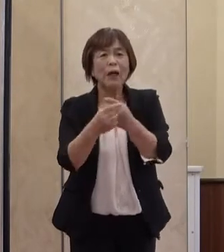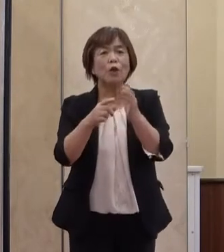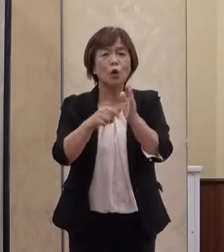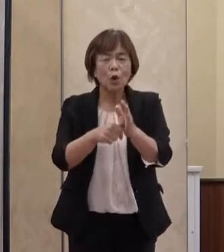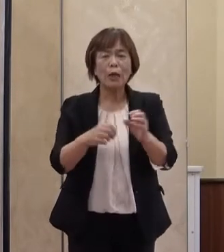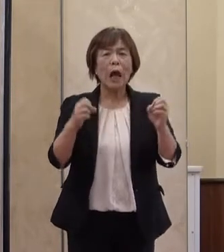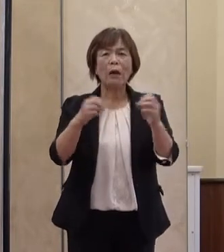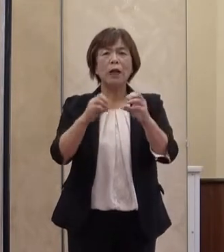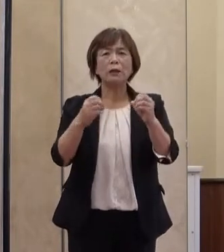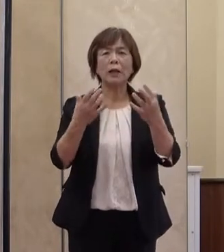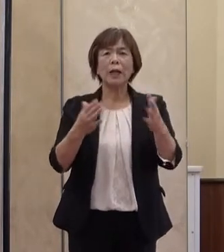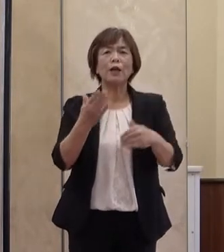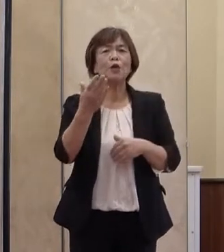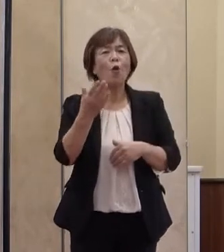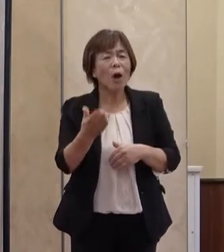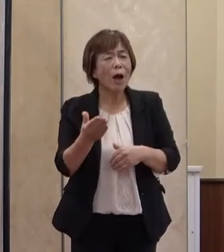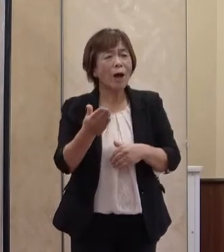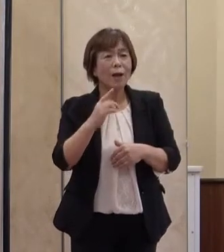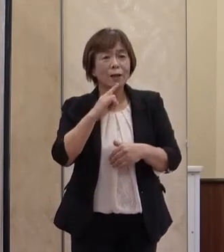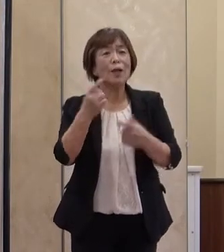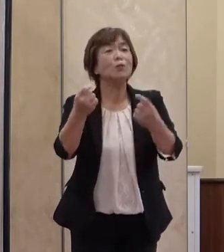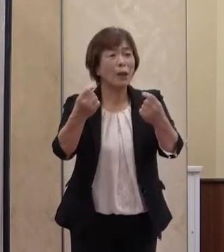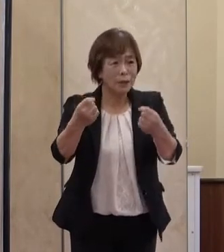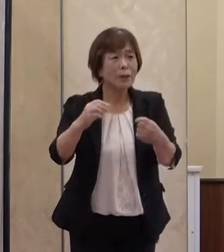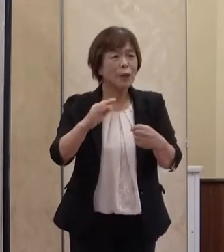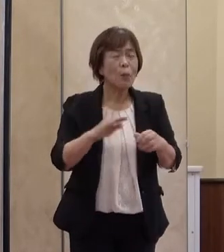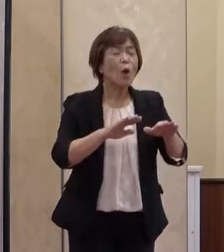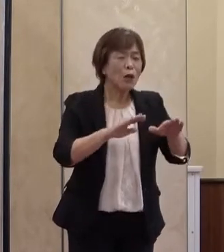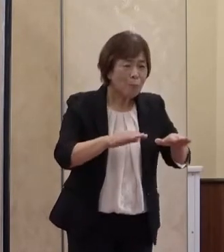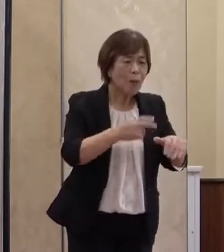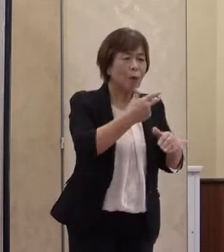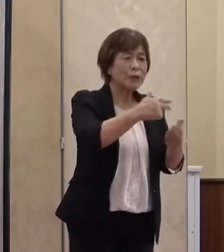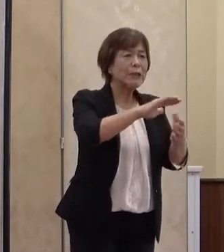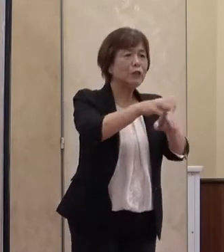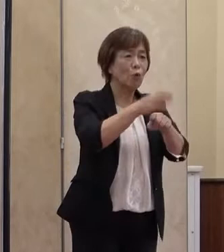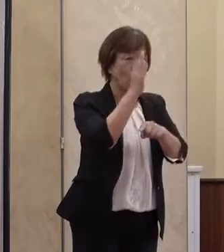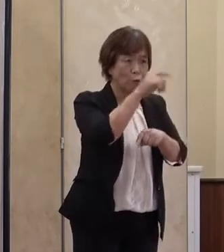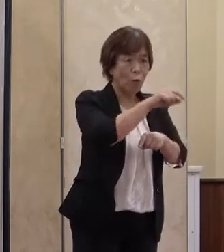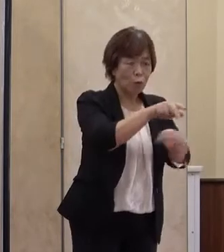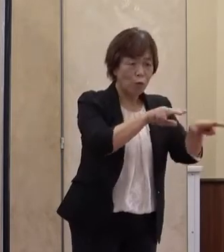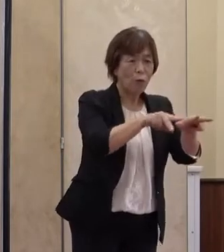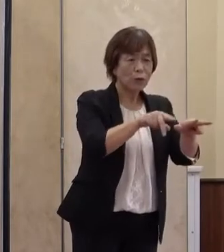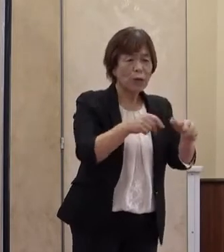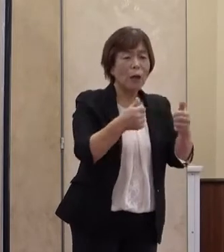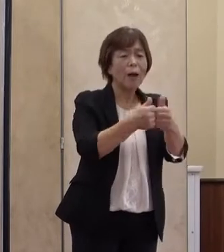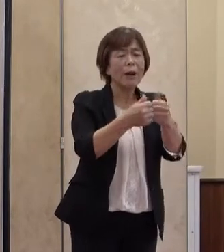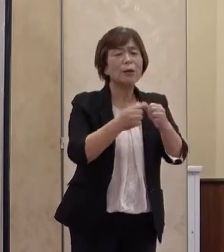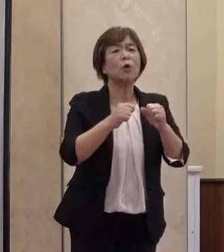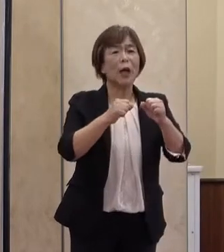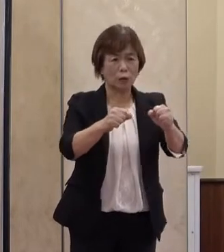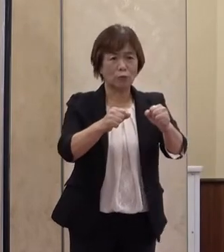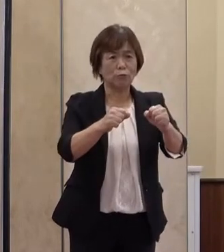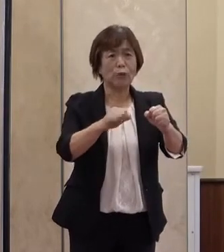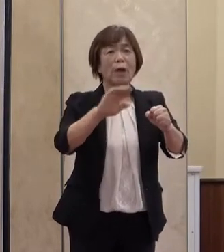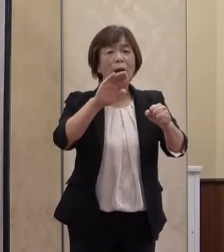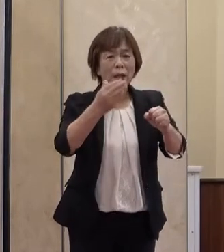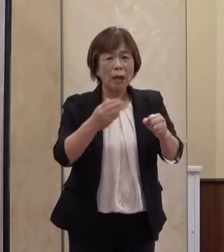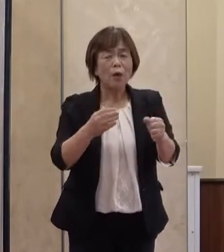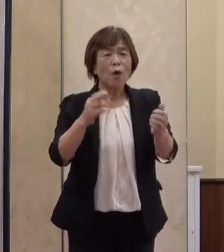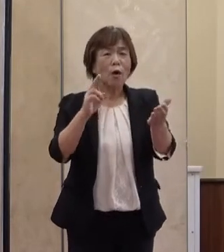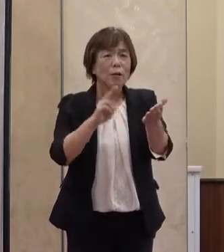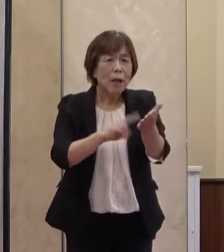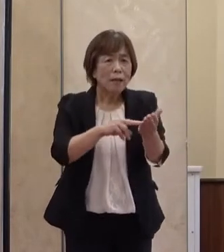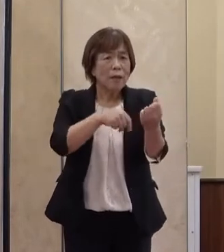し合いしないのかと言われます。これ当然今も市町村と話し合いしてますし、話し合いというのはやるんです。ただ最後どこに決定権があるのと考えたとき